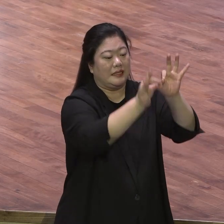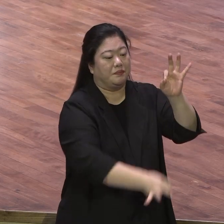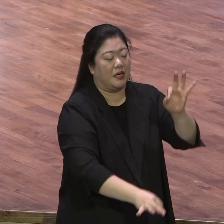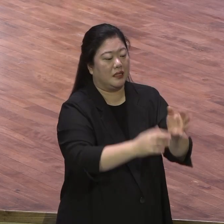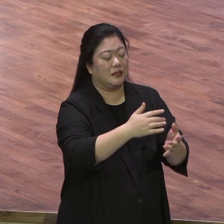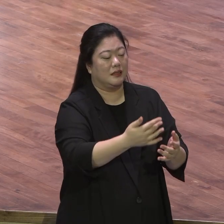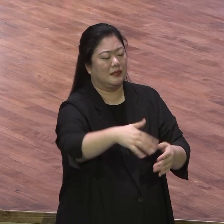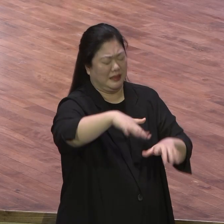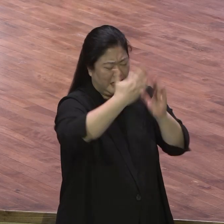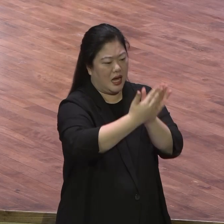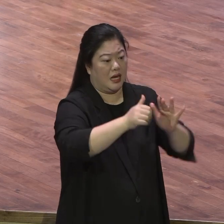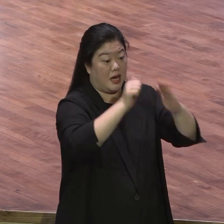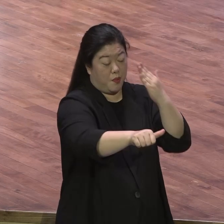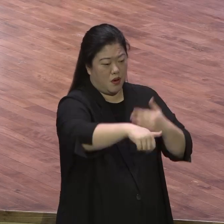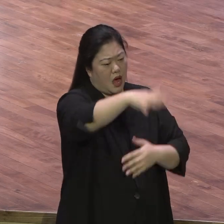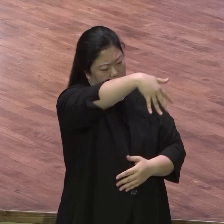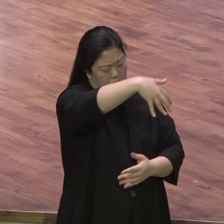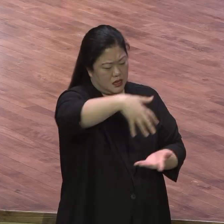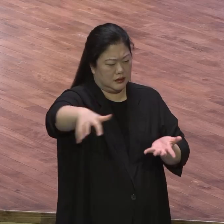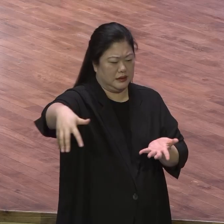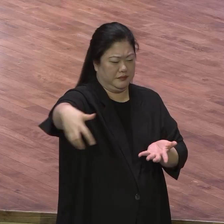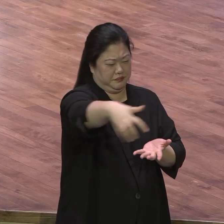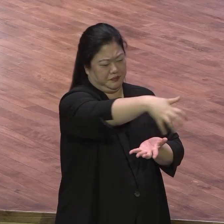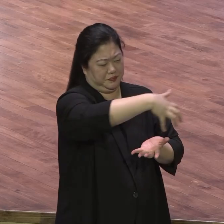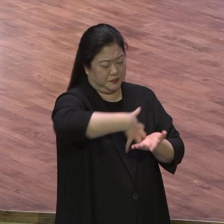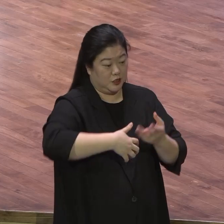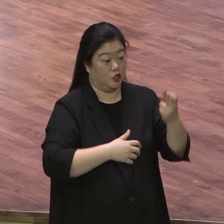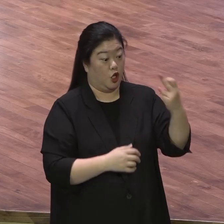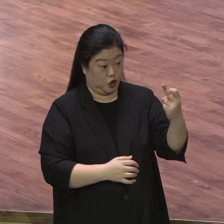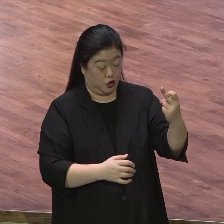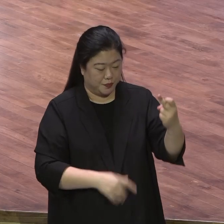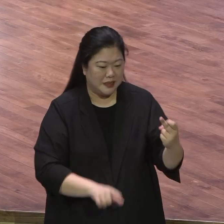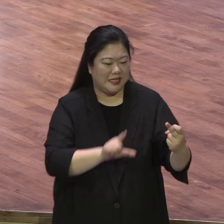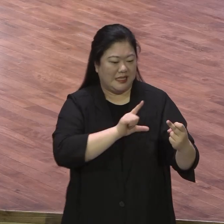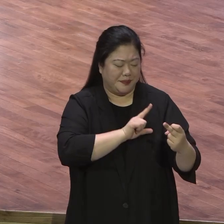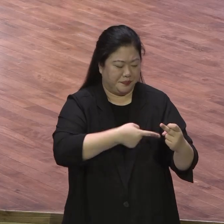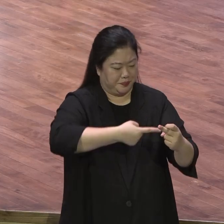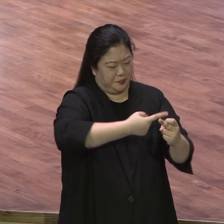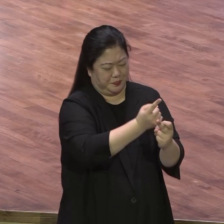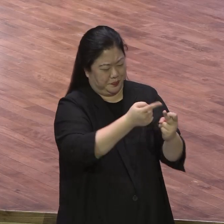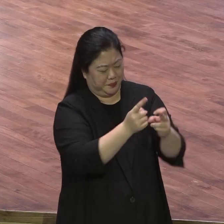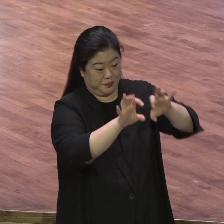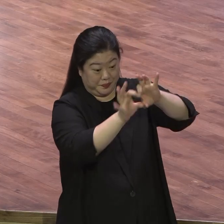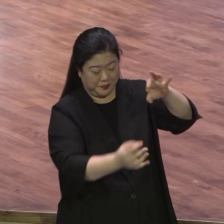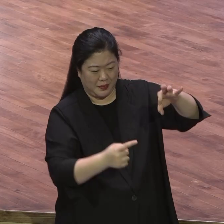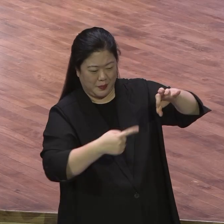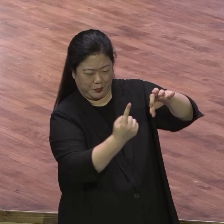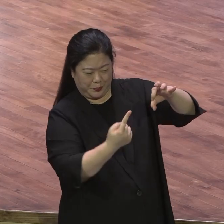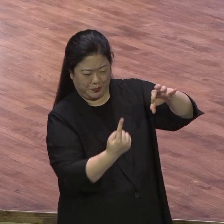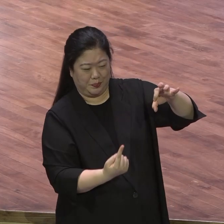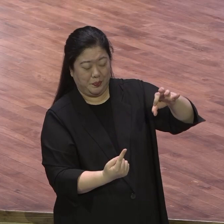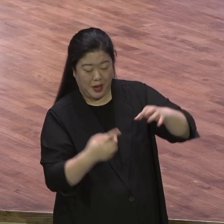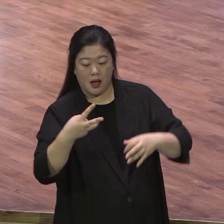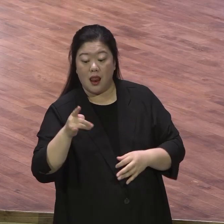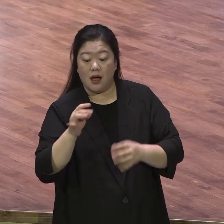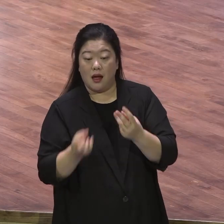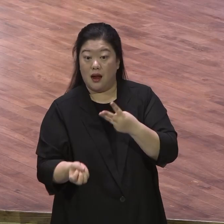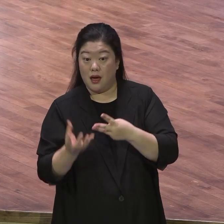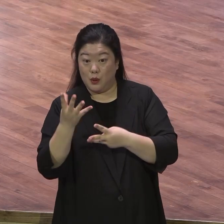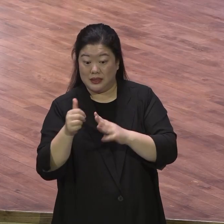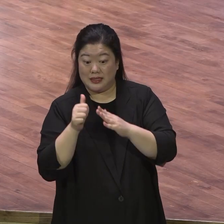개의 지팡이를 가지고 그들의 이름을 거기에 다 쓰게 하고 레유 지파 지팡이에는 아론의 이름을 쓰게 해서